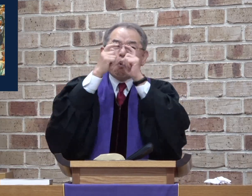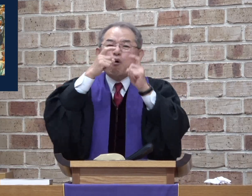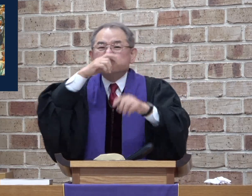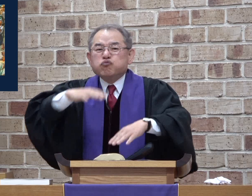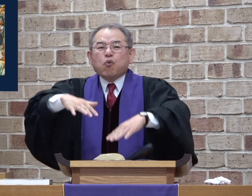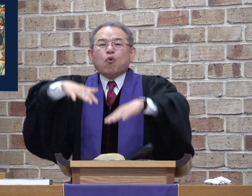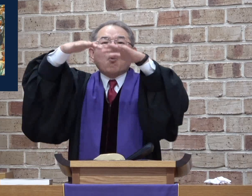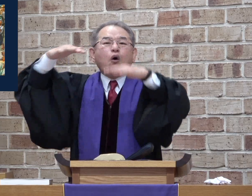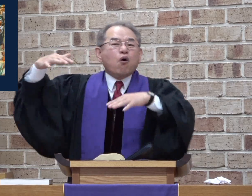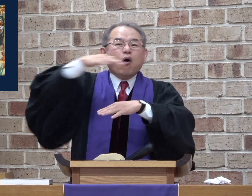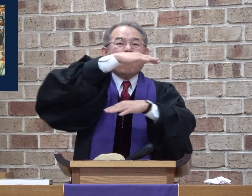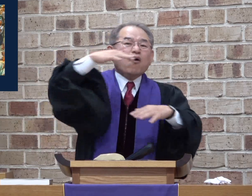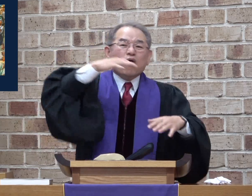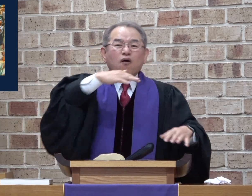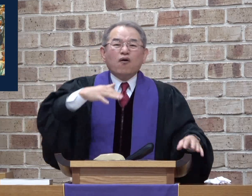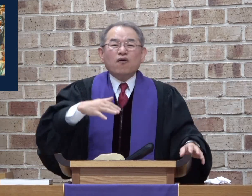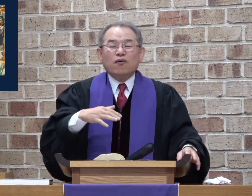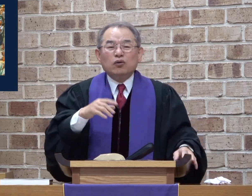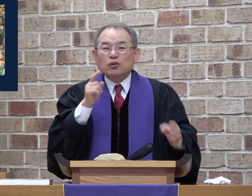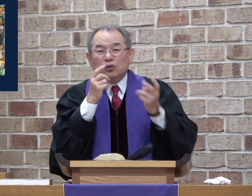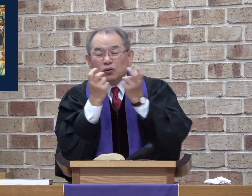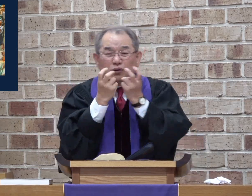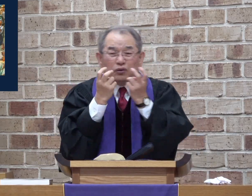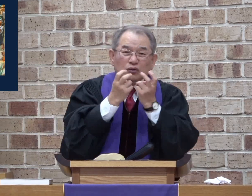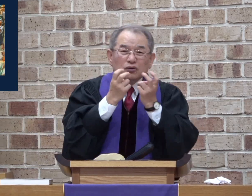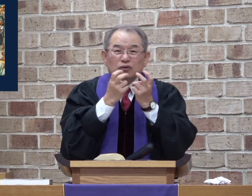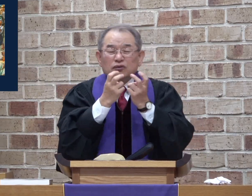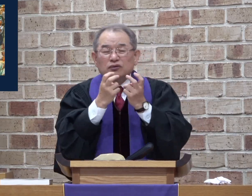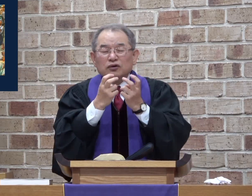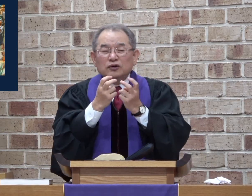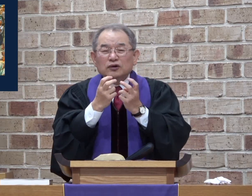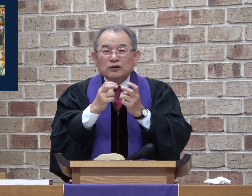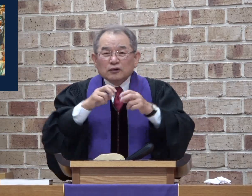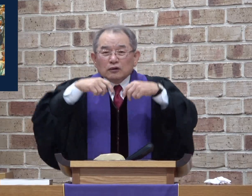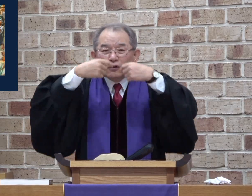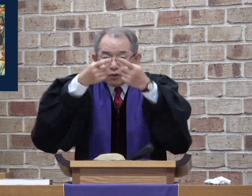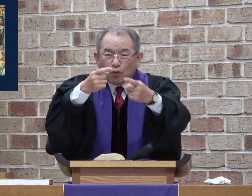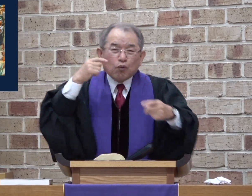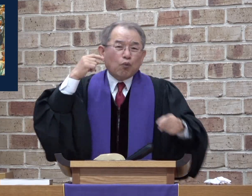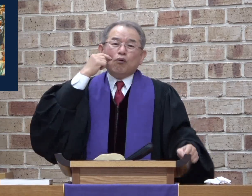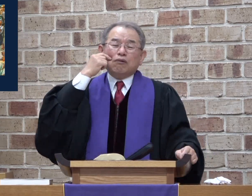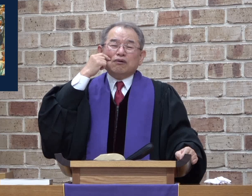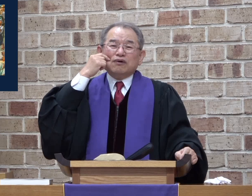건널 시기에 강 높이가 높아져 있어서 건너지 못하고 있었습니다.